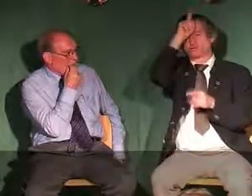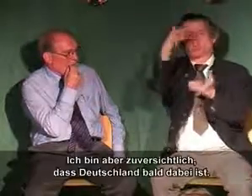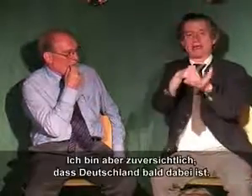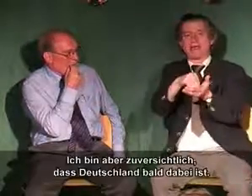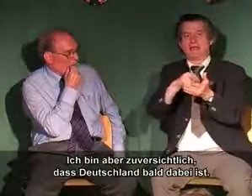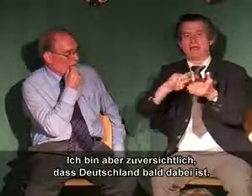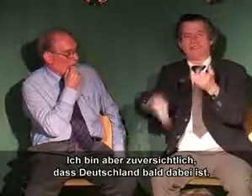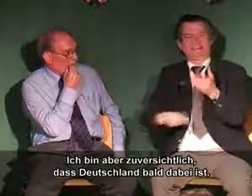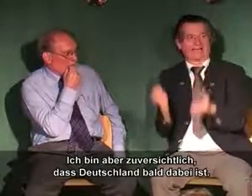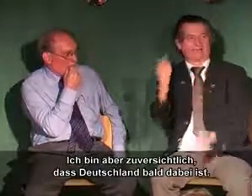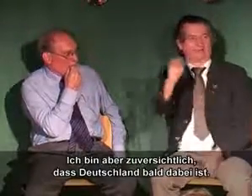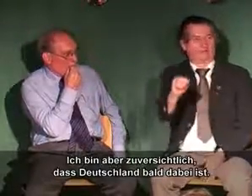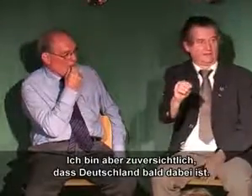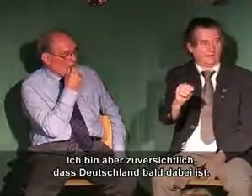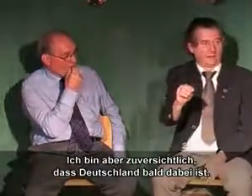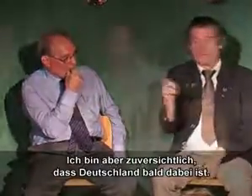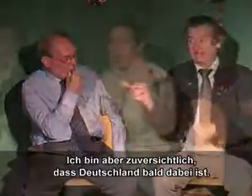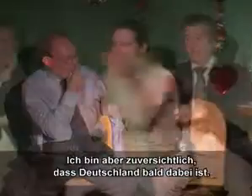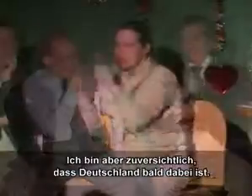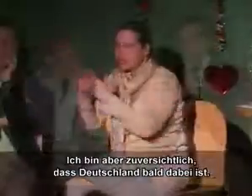Ich bin aber zuversichtlich, dass Deutschland bald dabei ist.